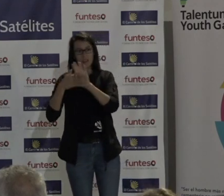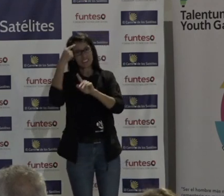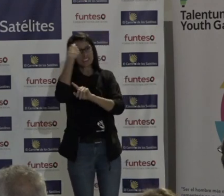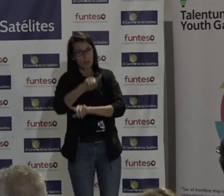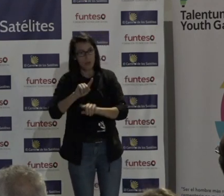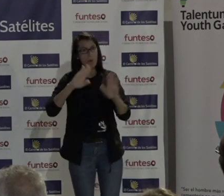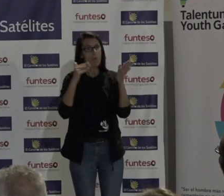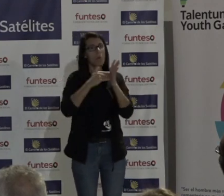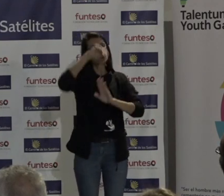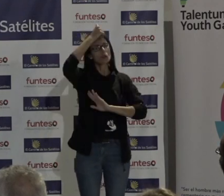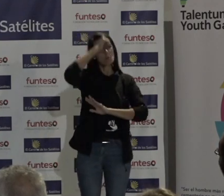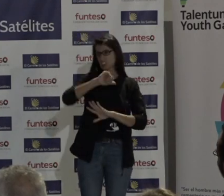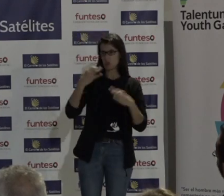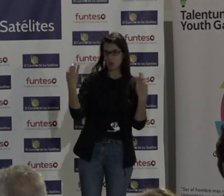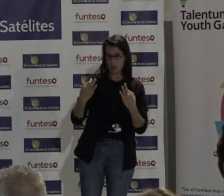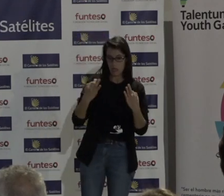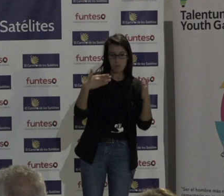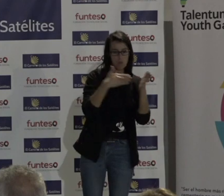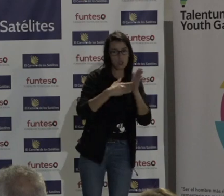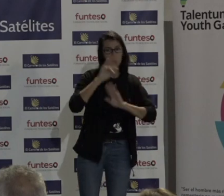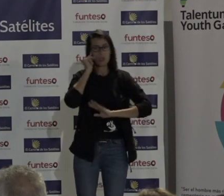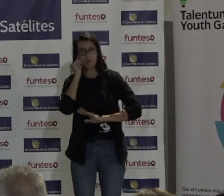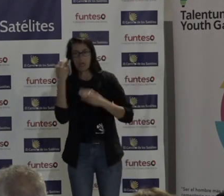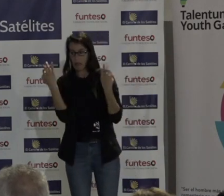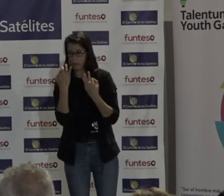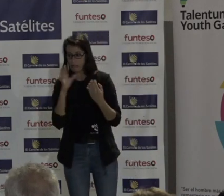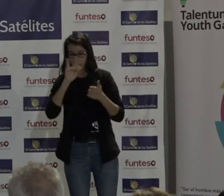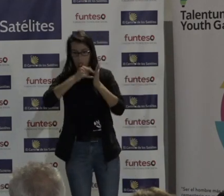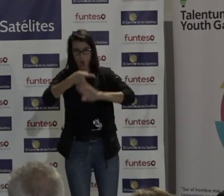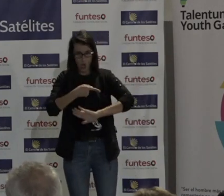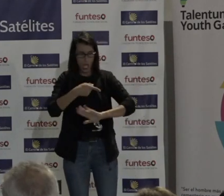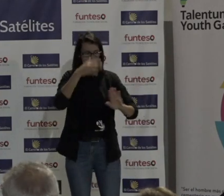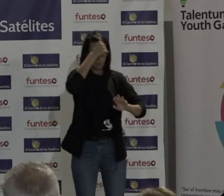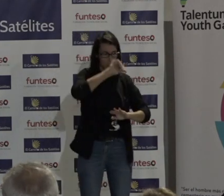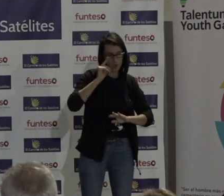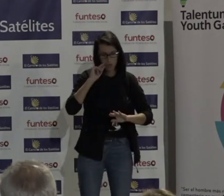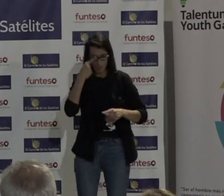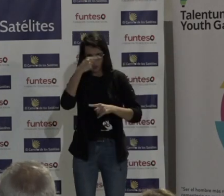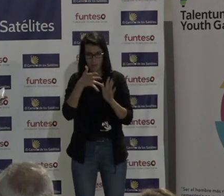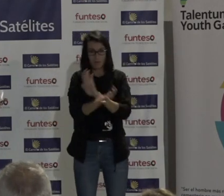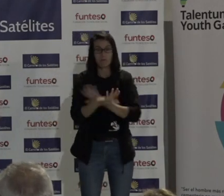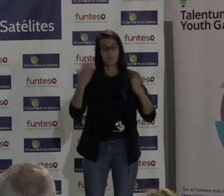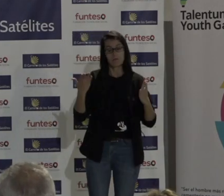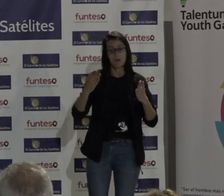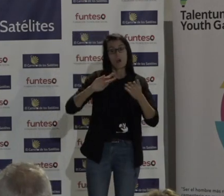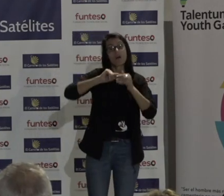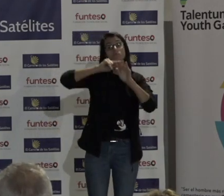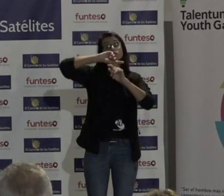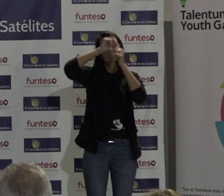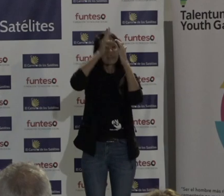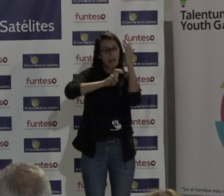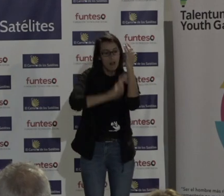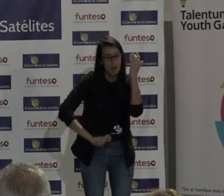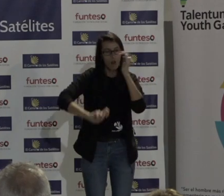lo que es un puerto macho y un puerto hembra. Bueno, en la tecnología arquitectónica portuaria